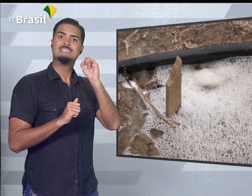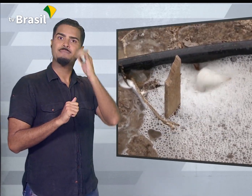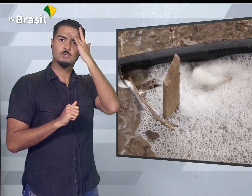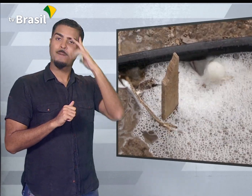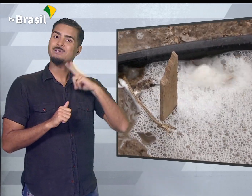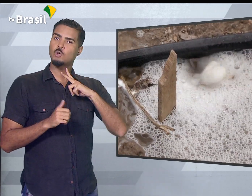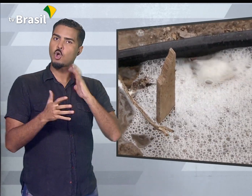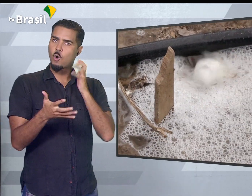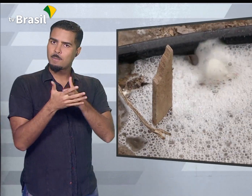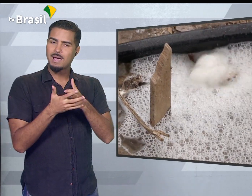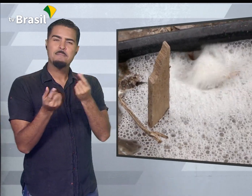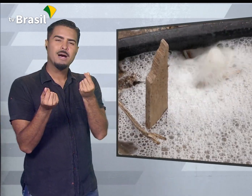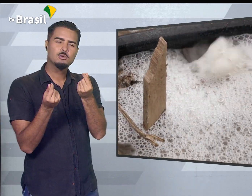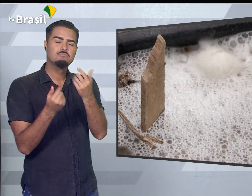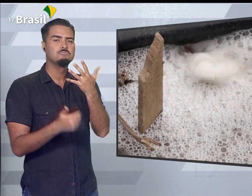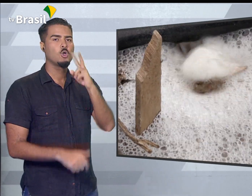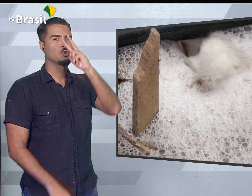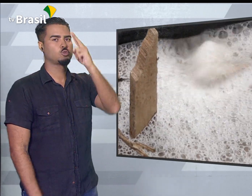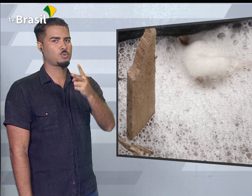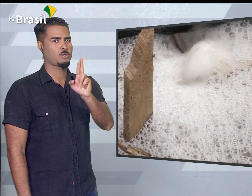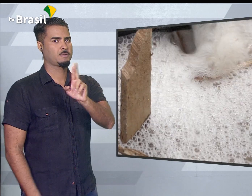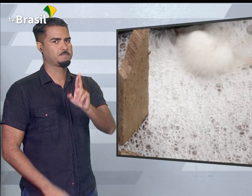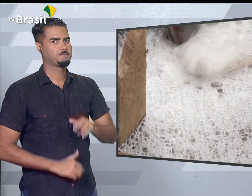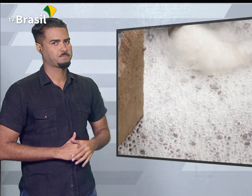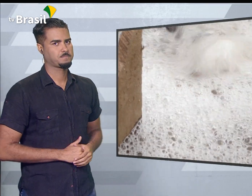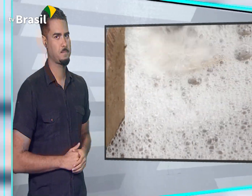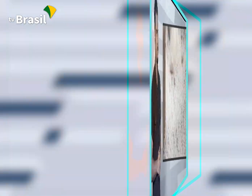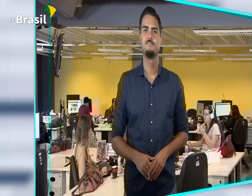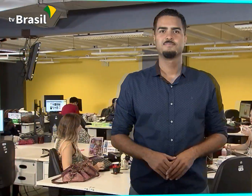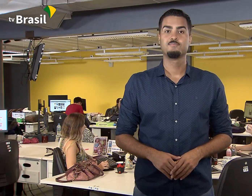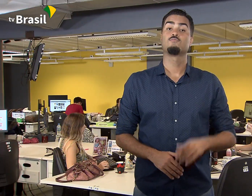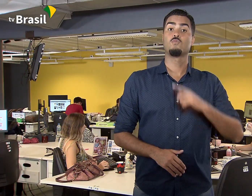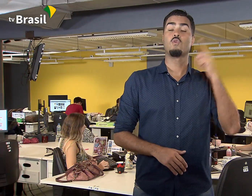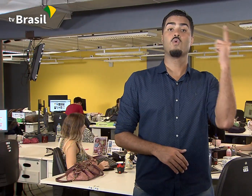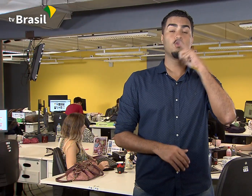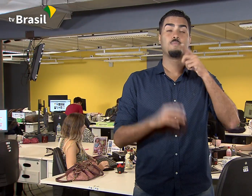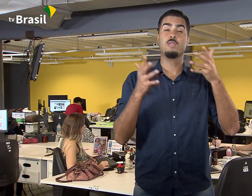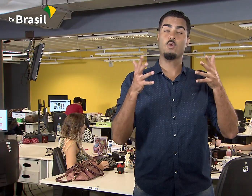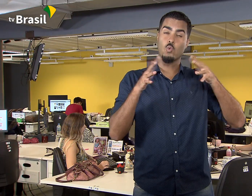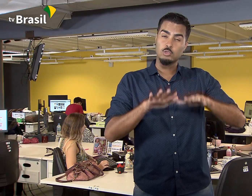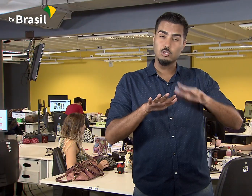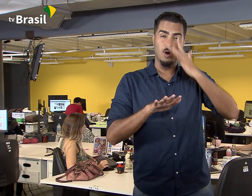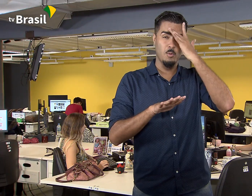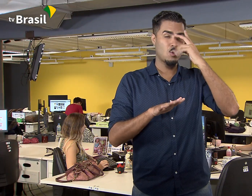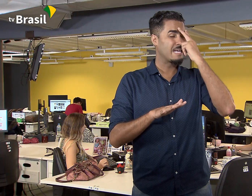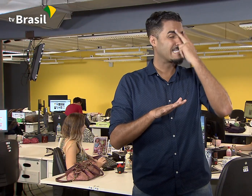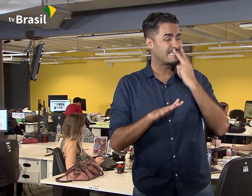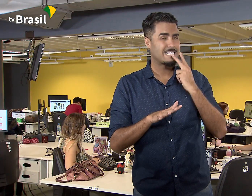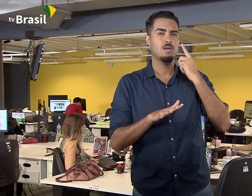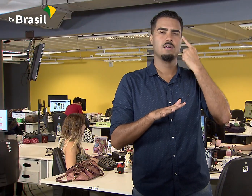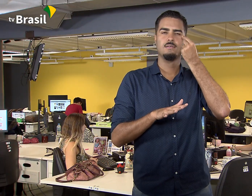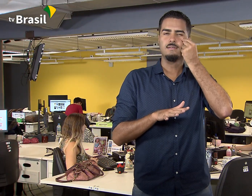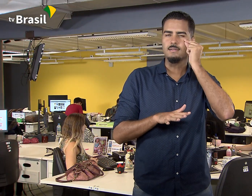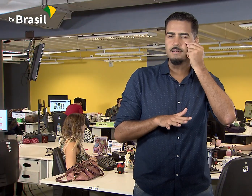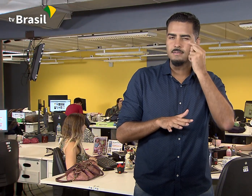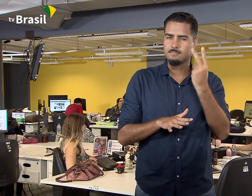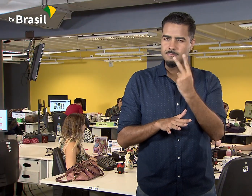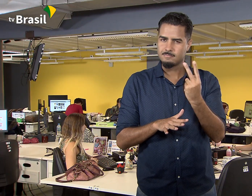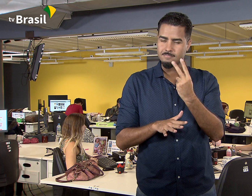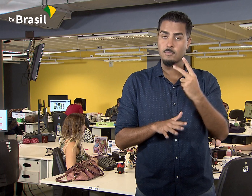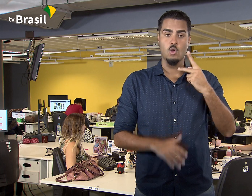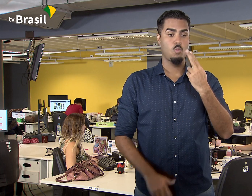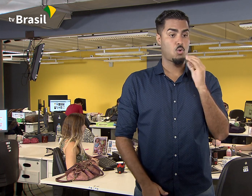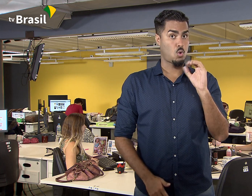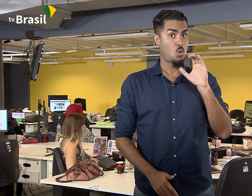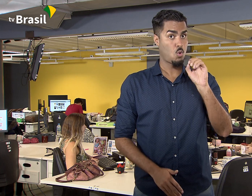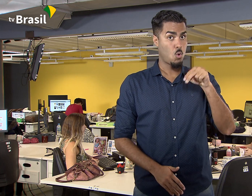O custo é de cerca de R$2.000. Para garantir a inclusão de cegos e pessoas com baixa